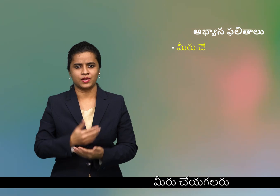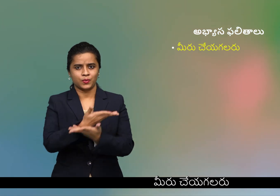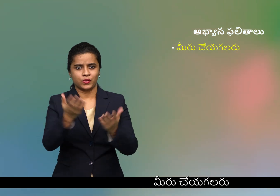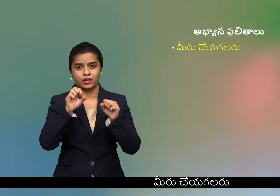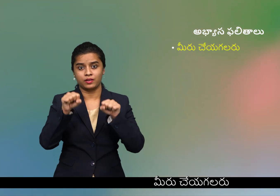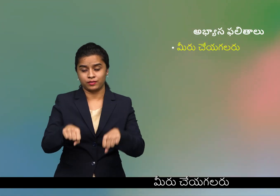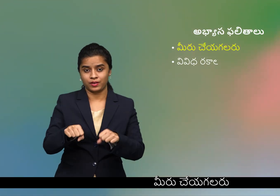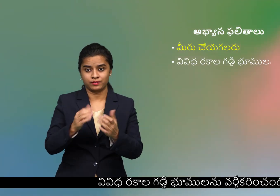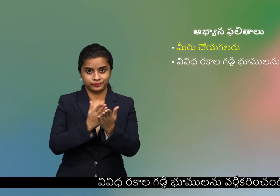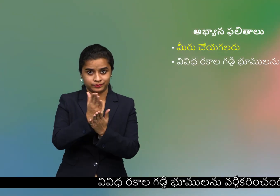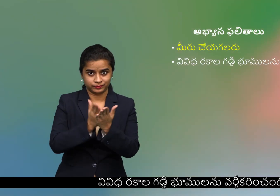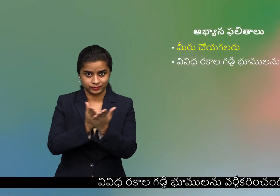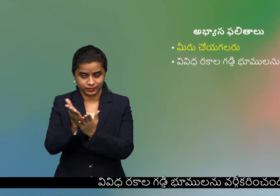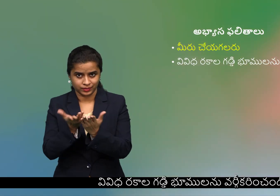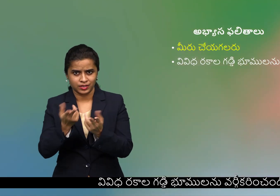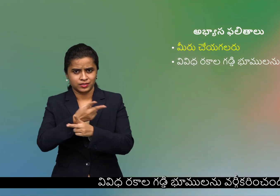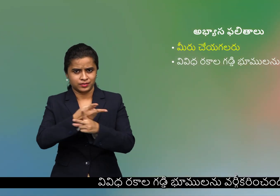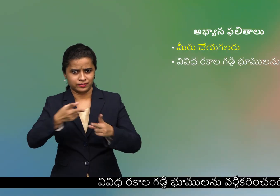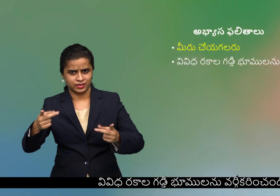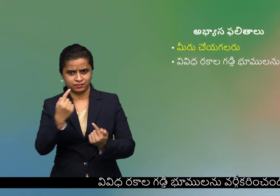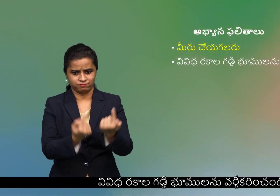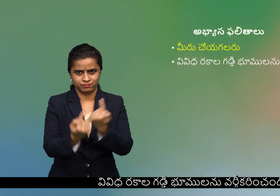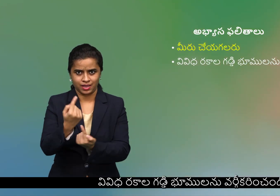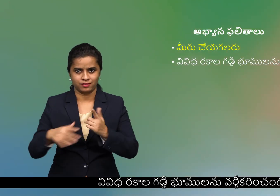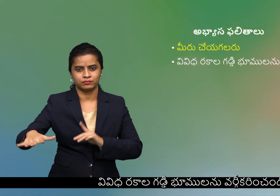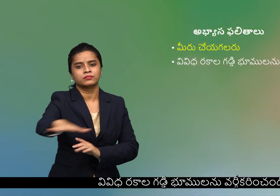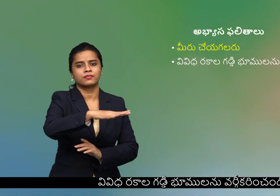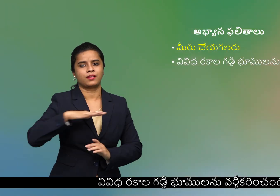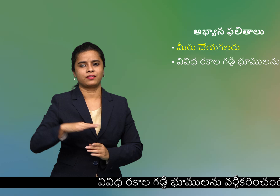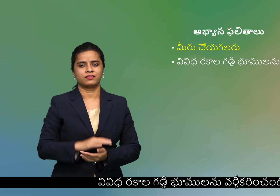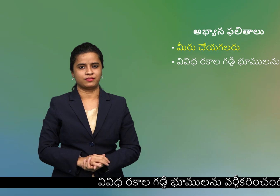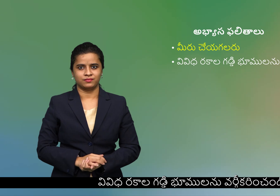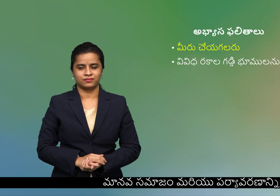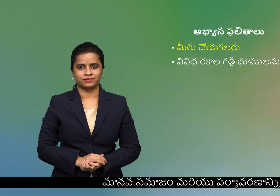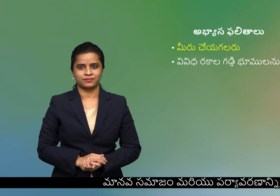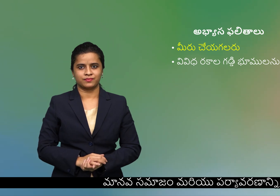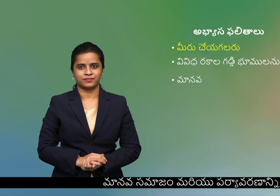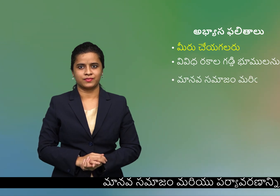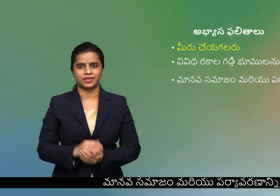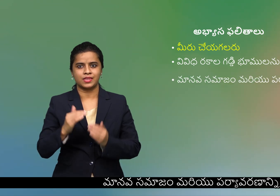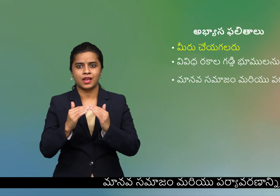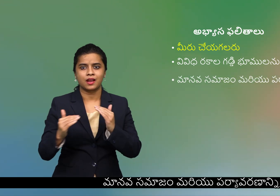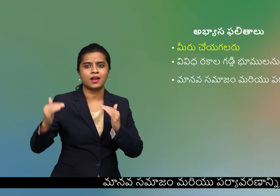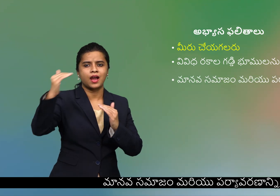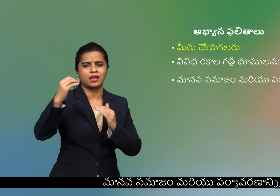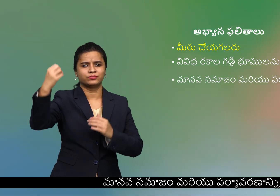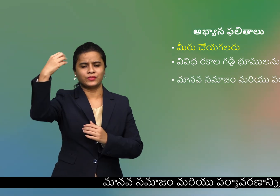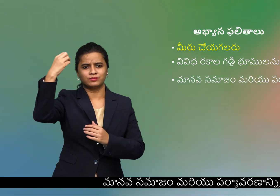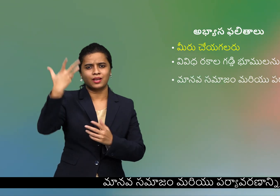మీరు చేయగలరు. వివిధ రకాల గడ్డి భూములను వర్గీకరించండి. మానవ సమాజం